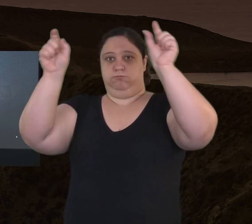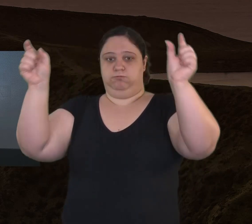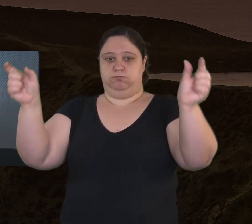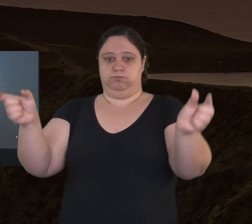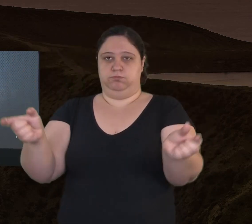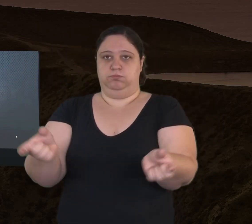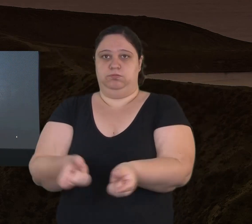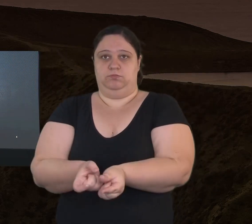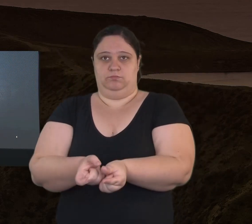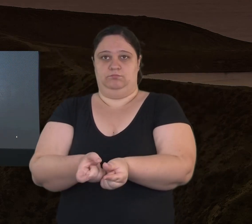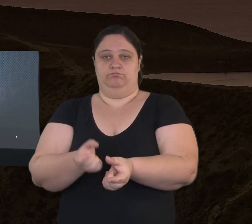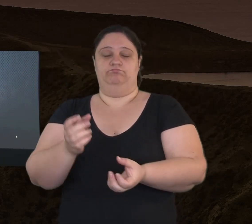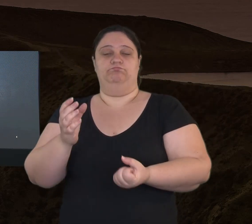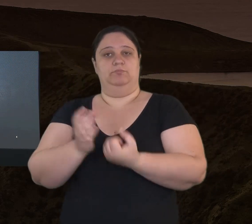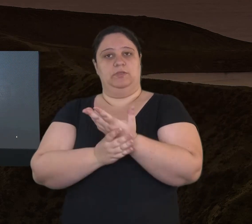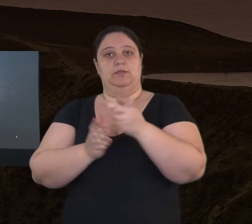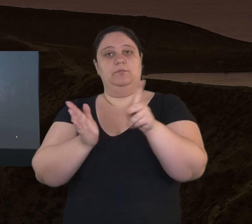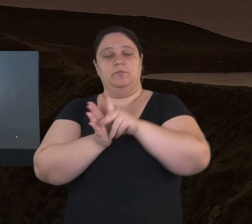criação toda está aqui.